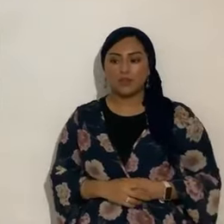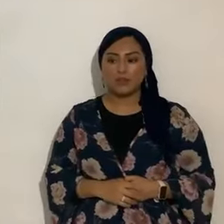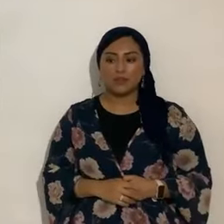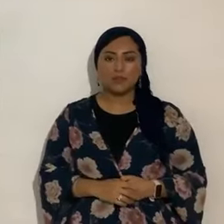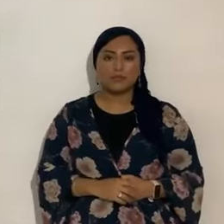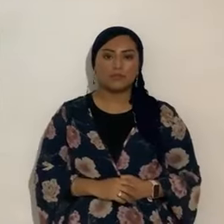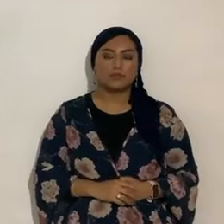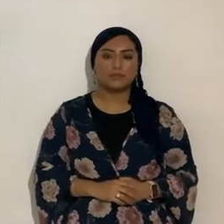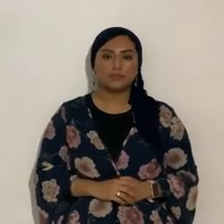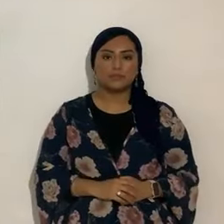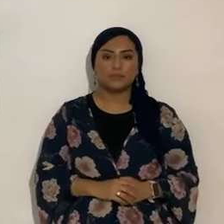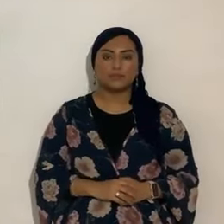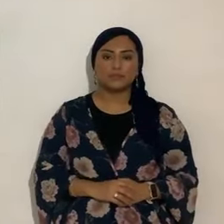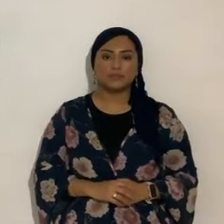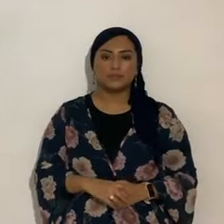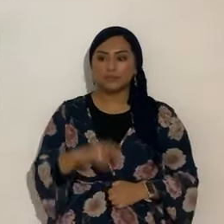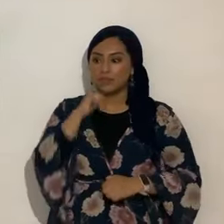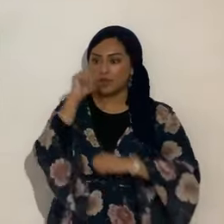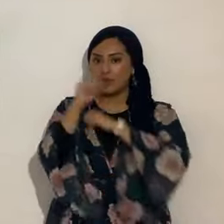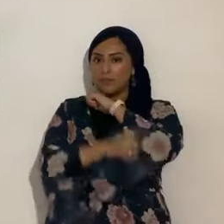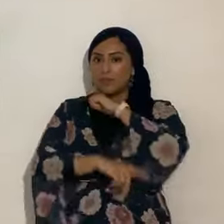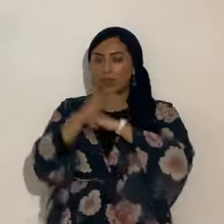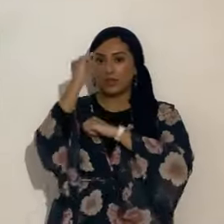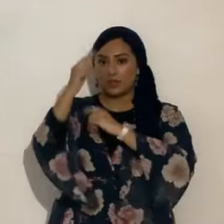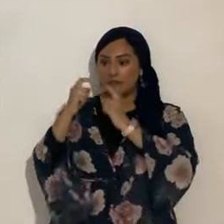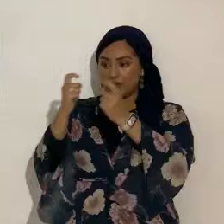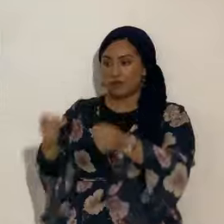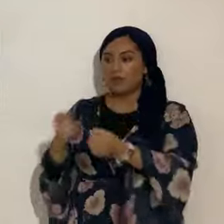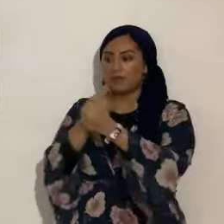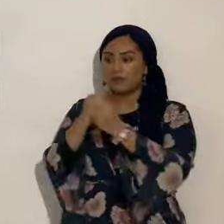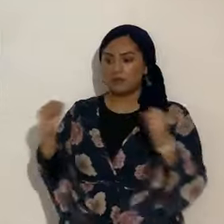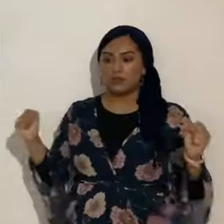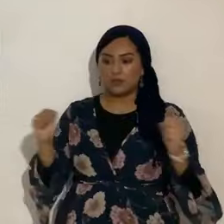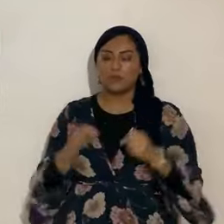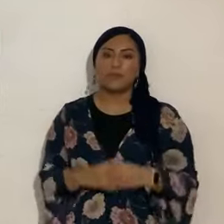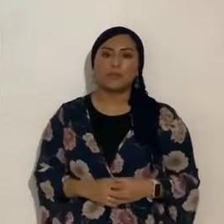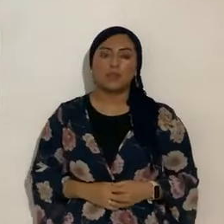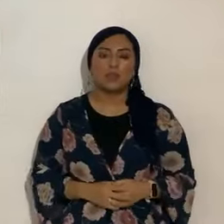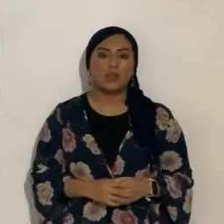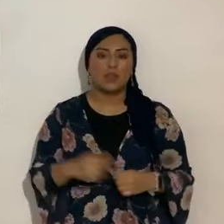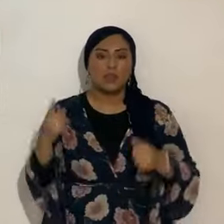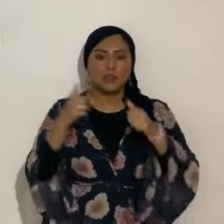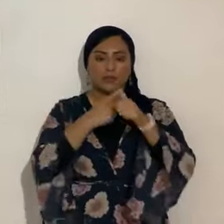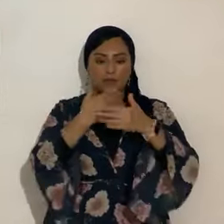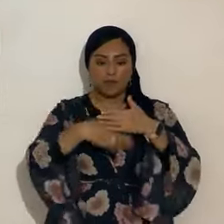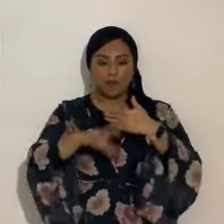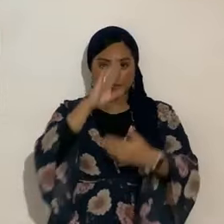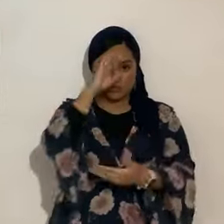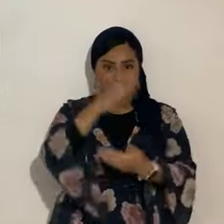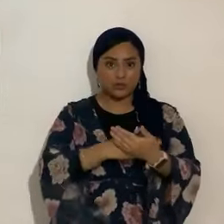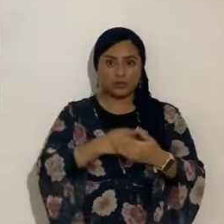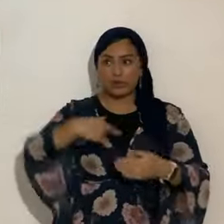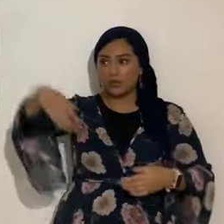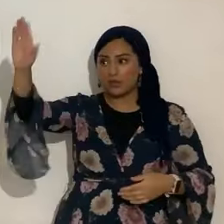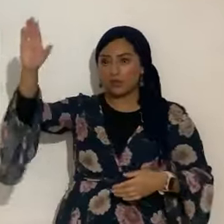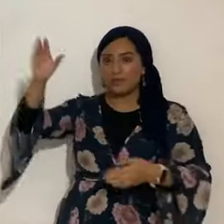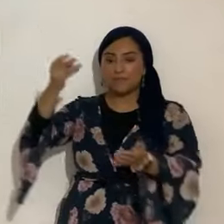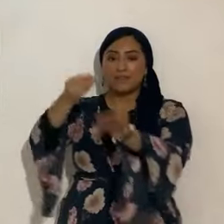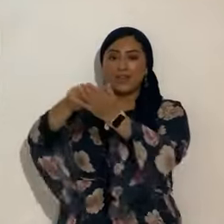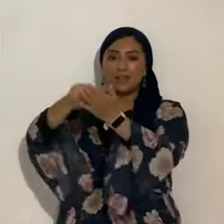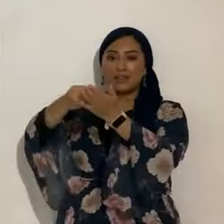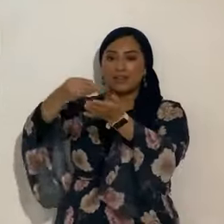de condenarla, la salvó. Aleluya. El hijo pródigo que se fue y se gastó todo